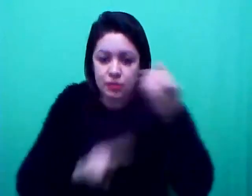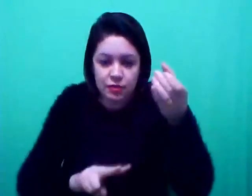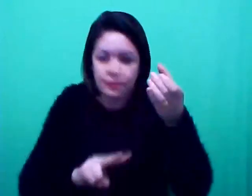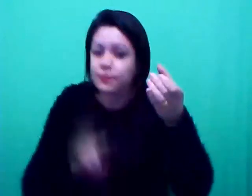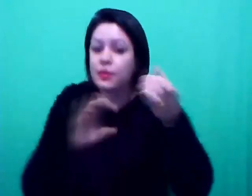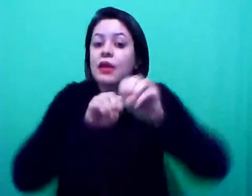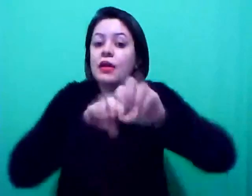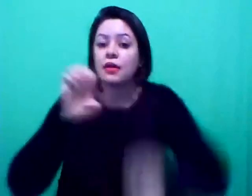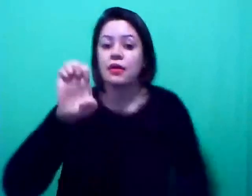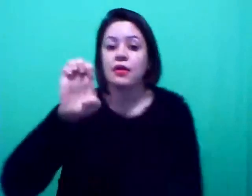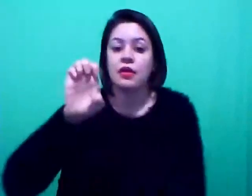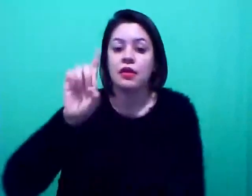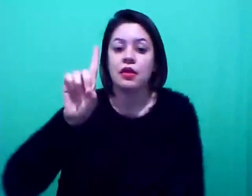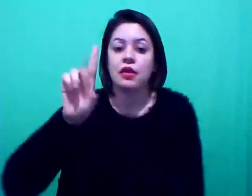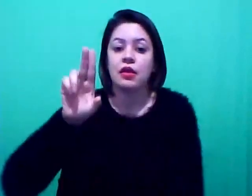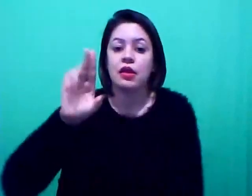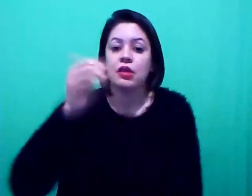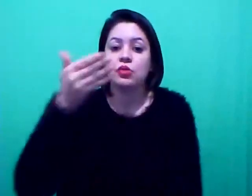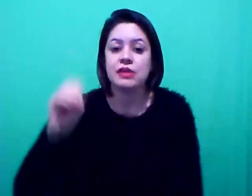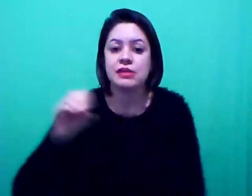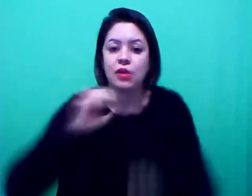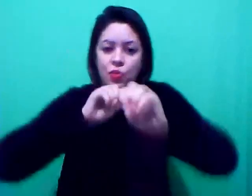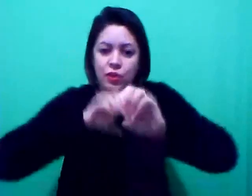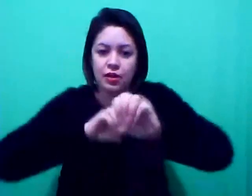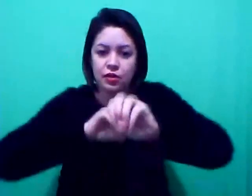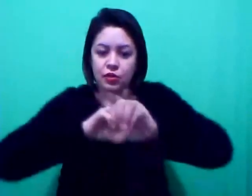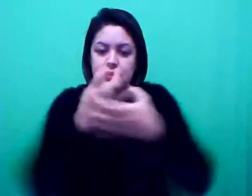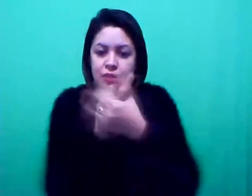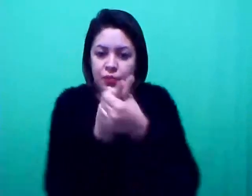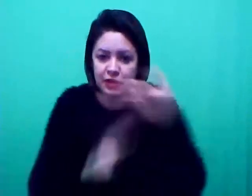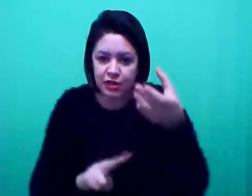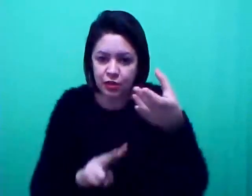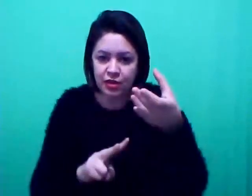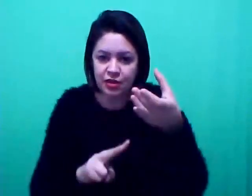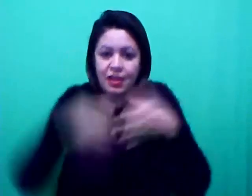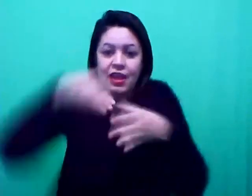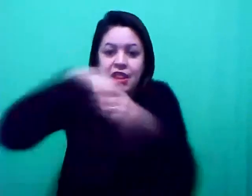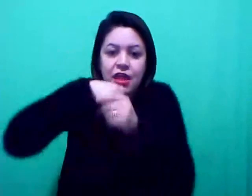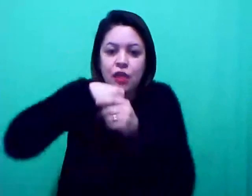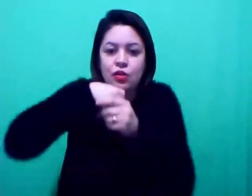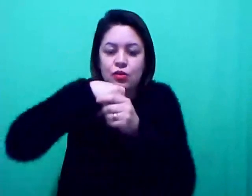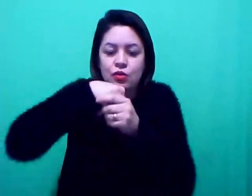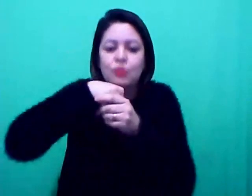desculpa, que seja ensinado Aqui tem educação